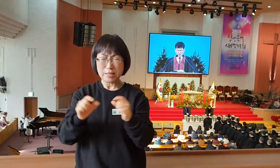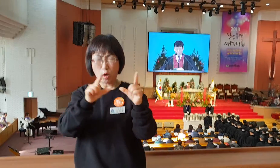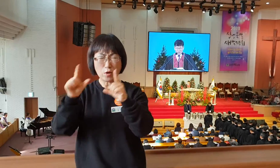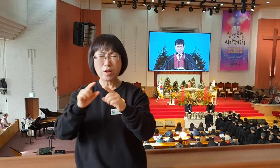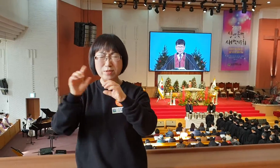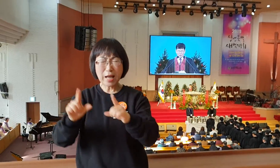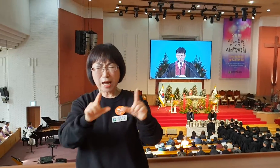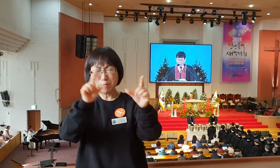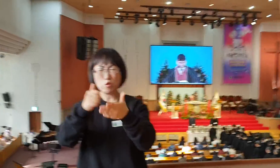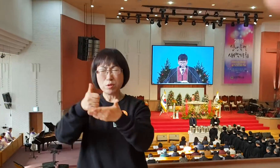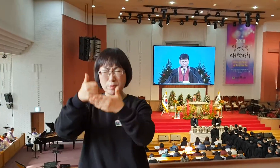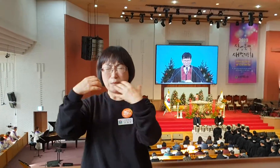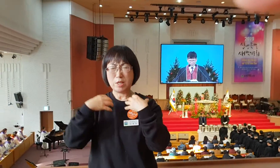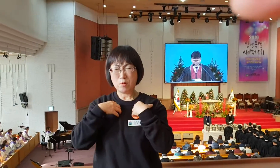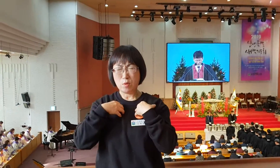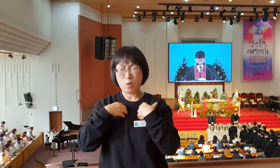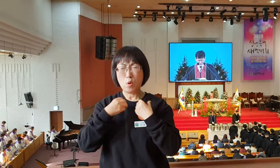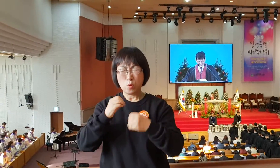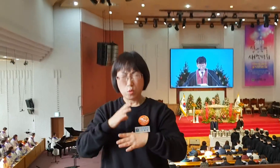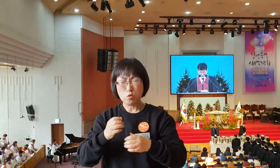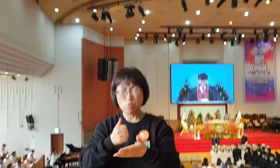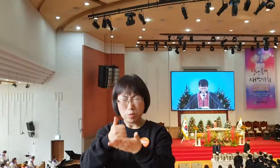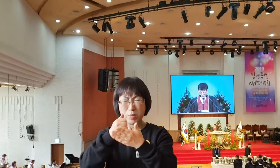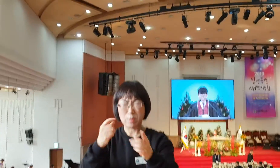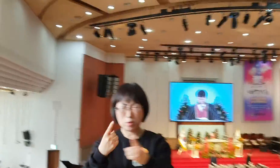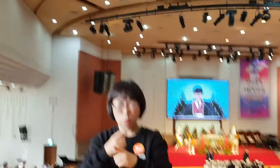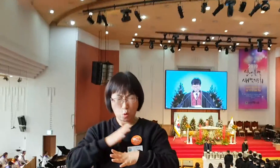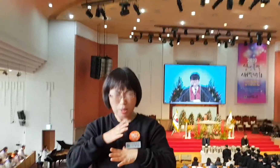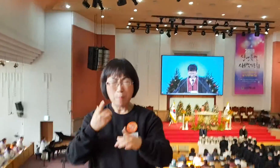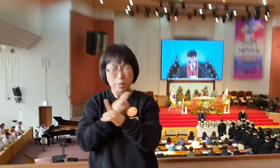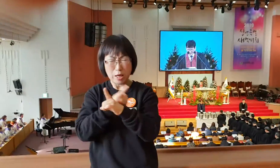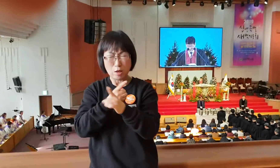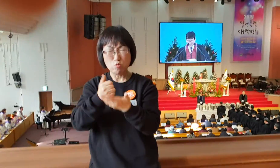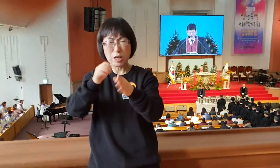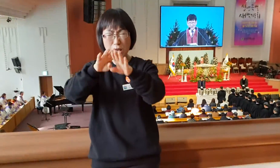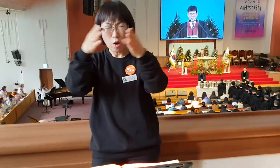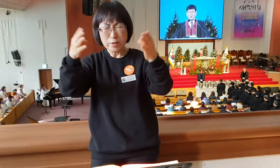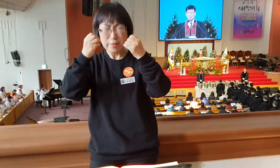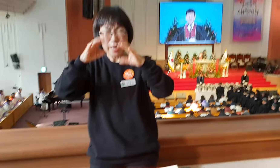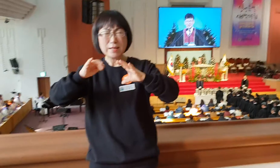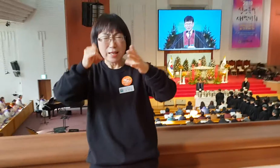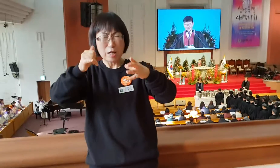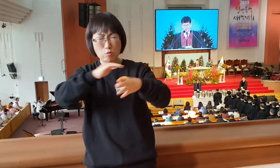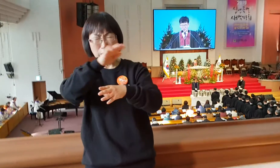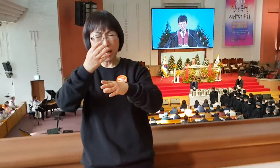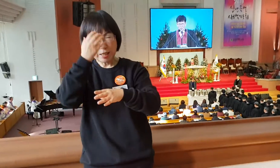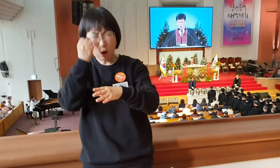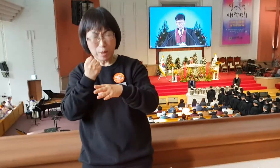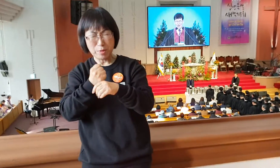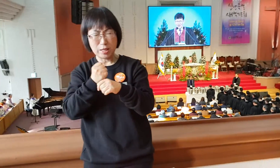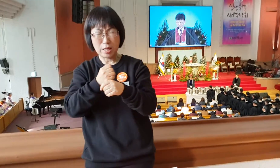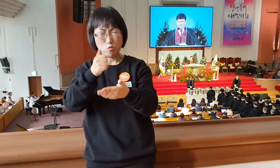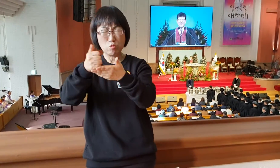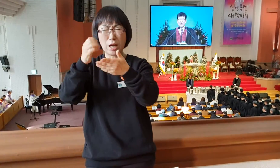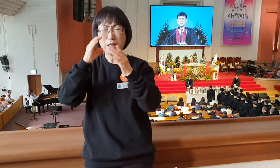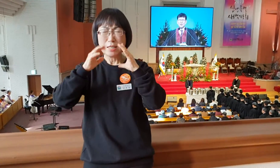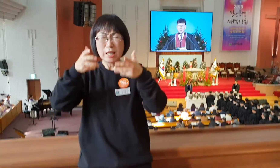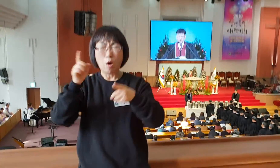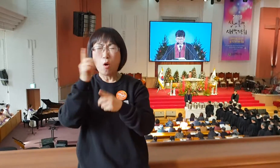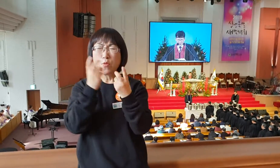삶을 주님이 만드셨던 놀라운 변화들 그리고 주께서 여신 그 새 세상을 우리가 기억하며 주가 그